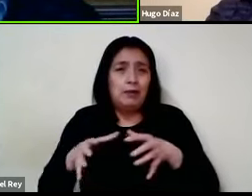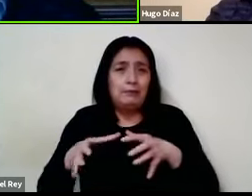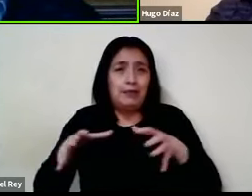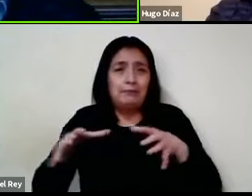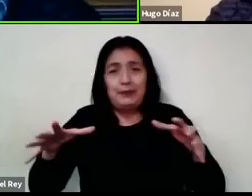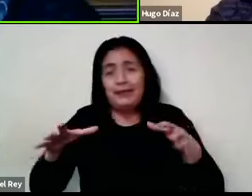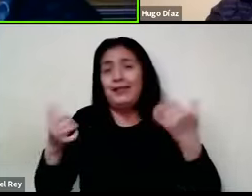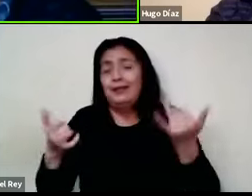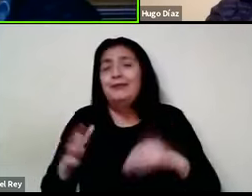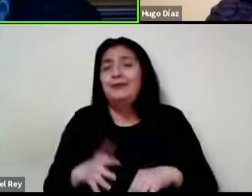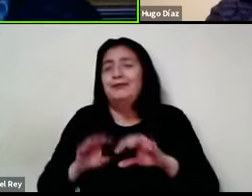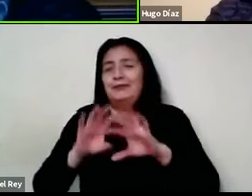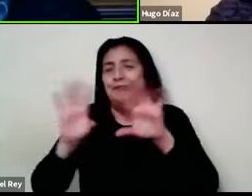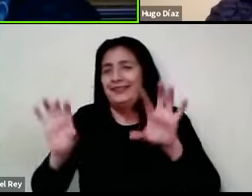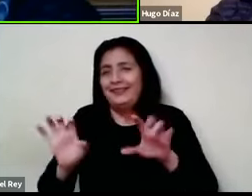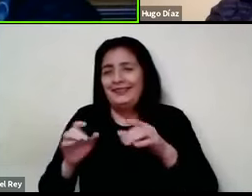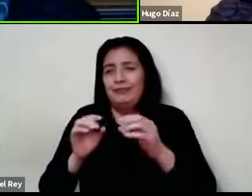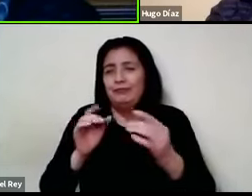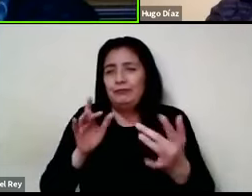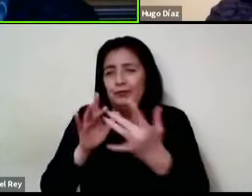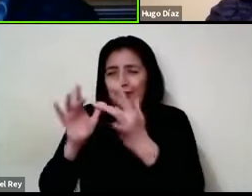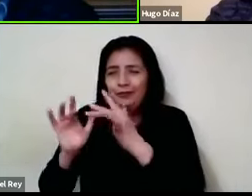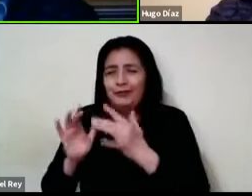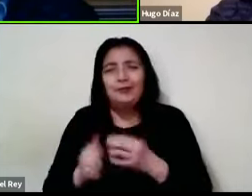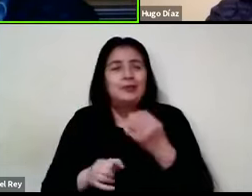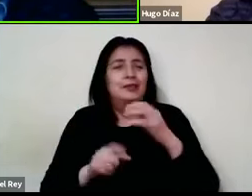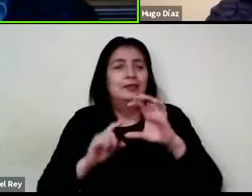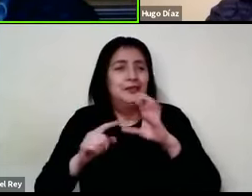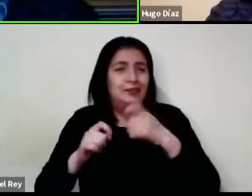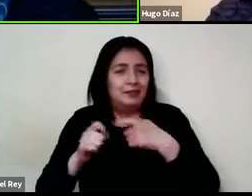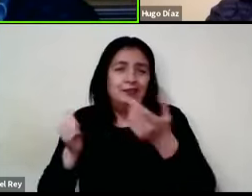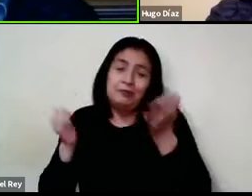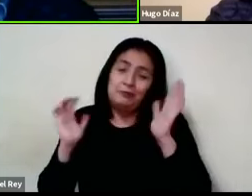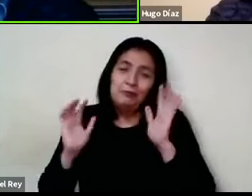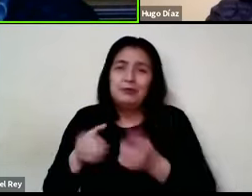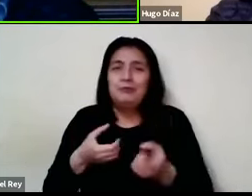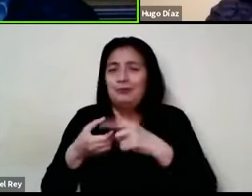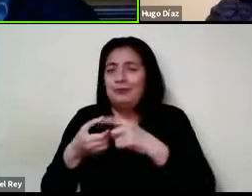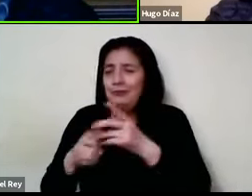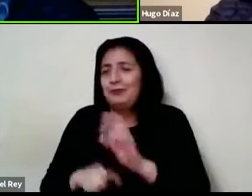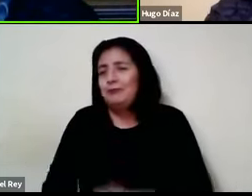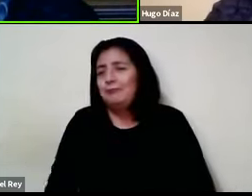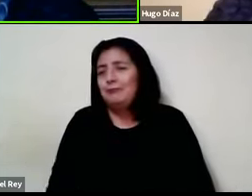virtualmente por esto, con el internet, pero bueno, ahí vamos involucrando.